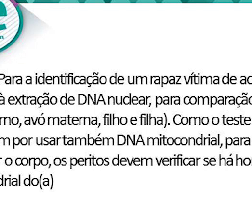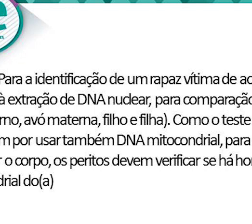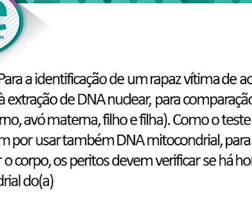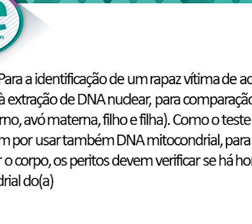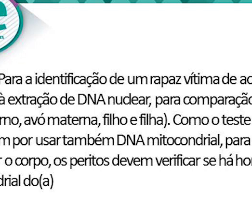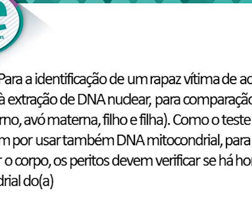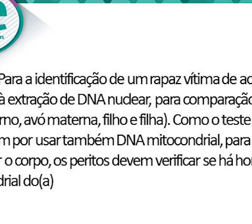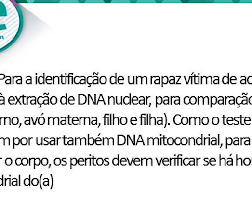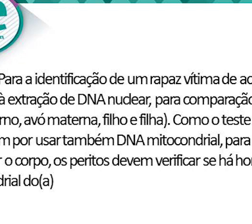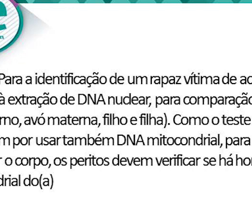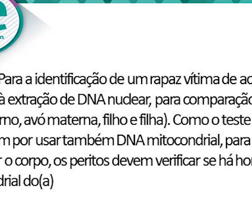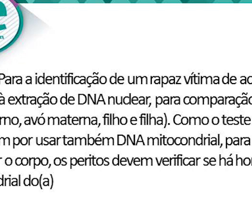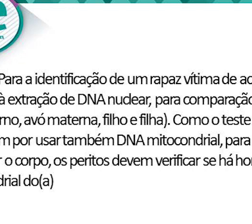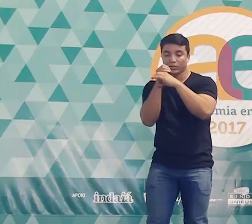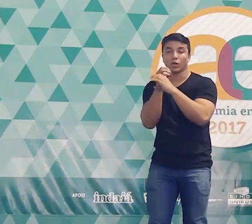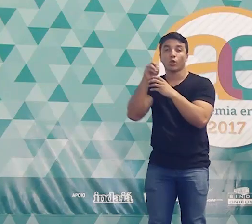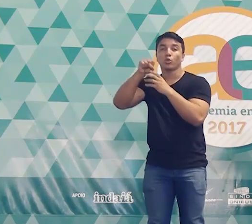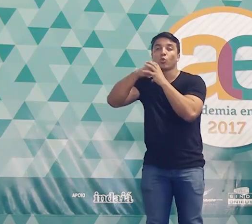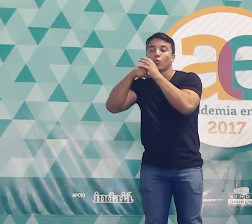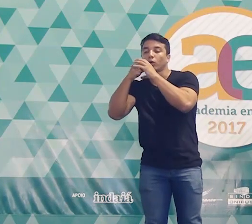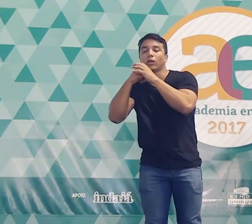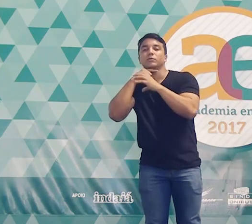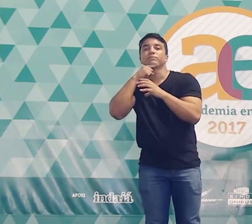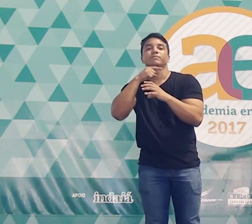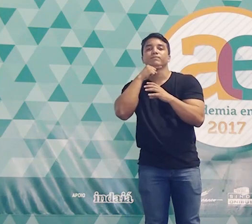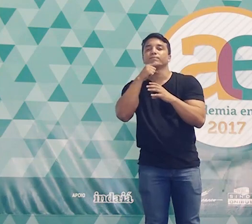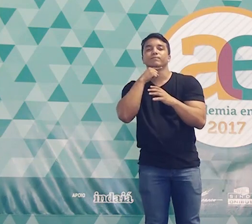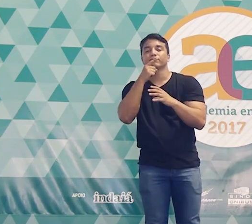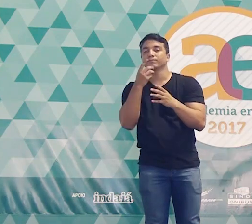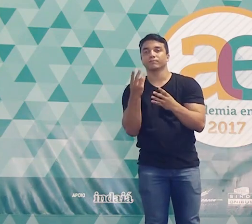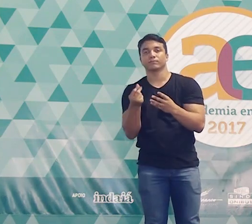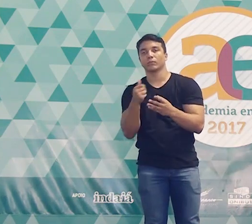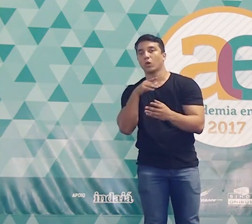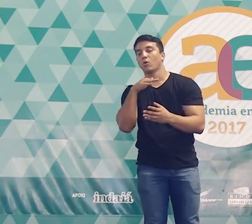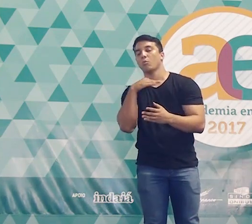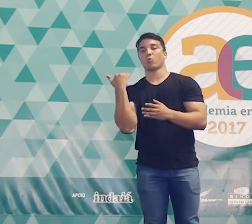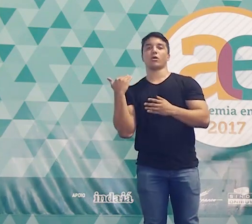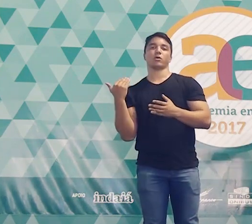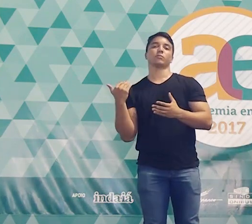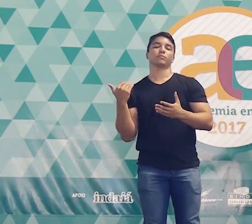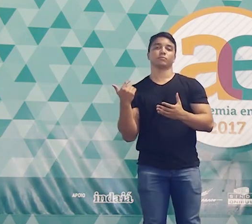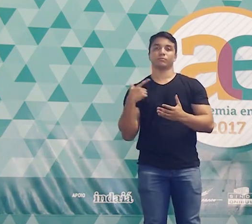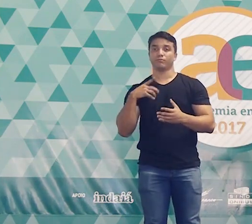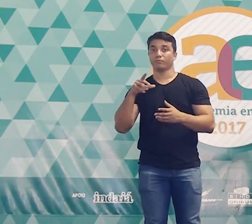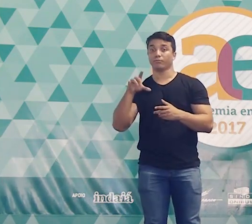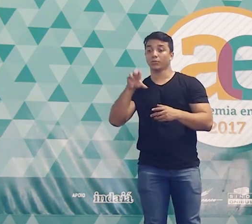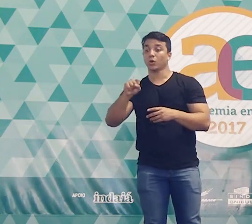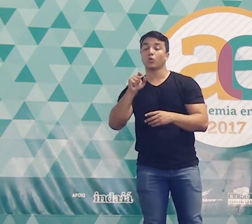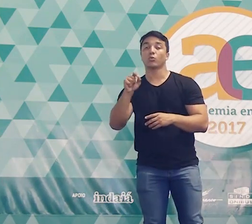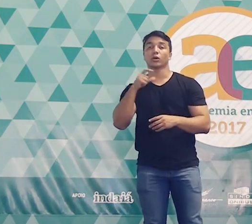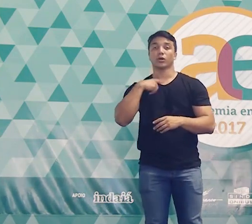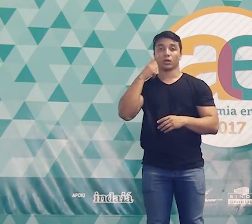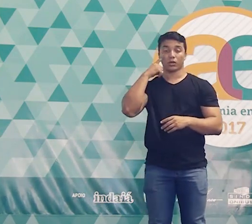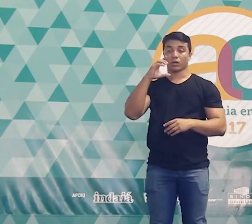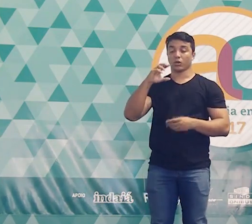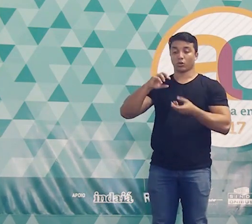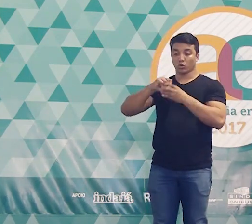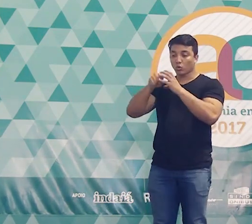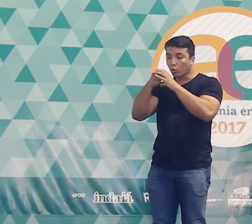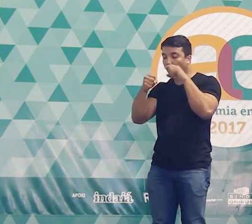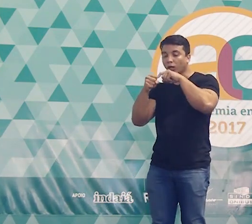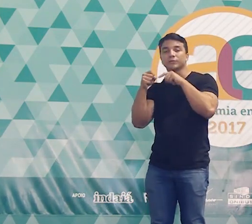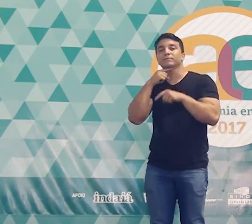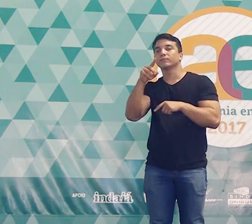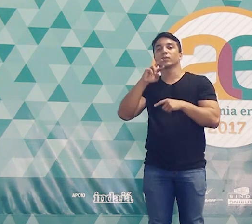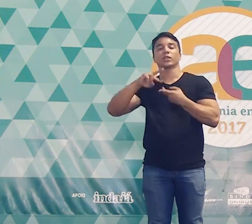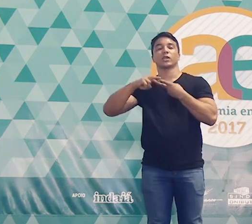de DNA nuclear não foi conclusivo, ou seja, pegou o rapaz, infelizmente o rapaz faleceu, pegou o DNA nuclear dele e não deu